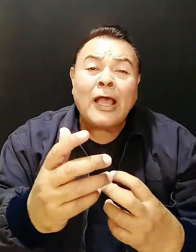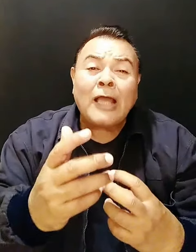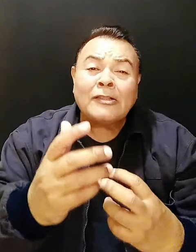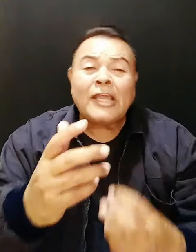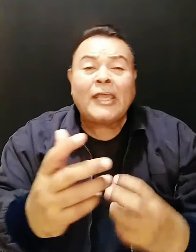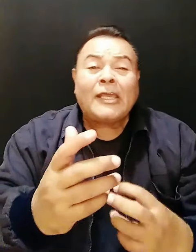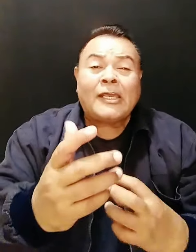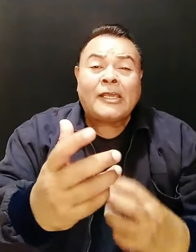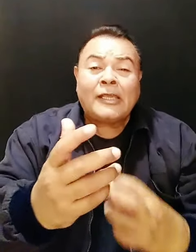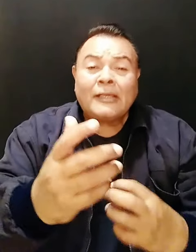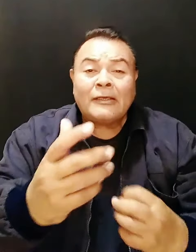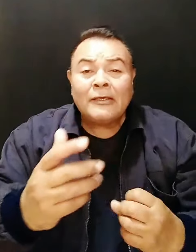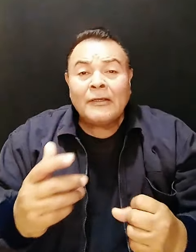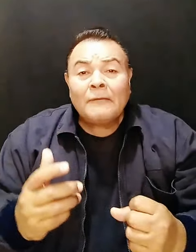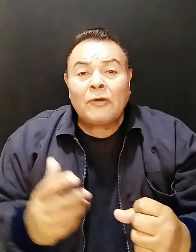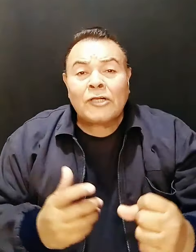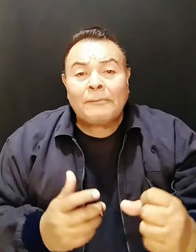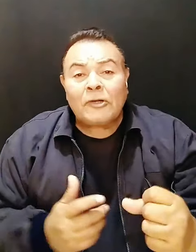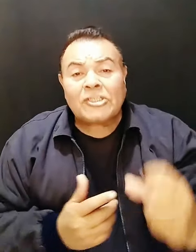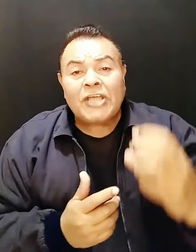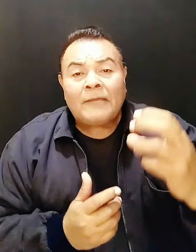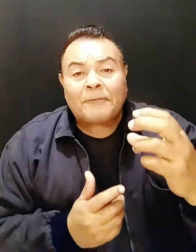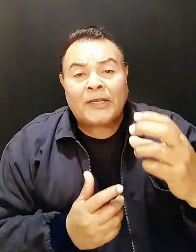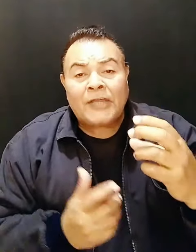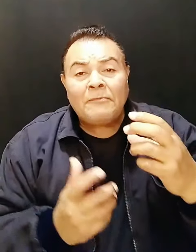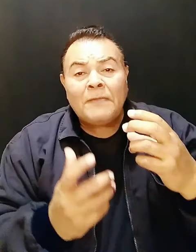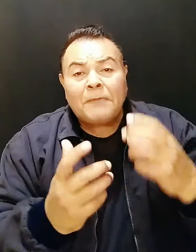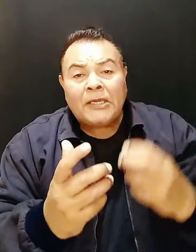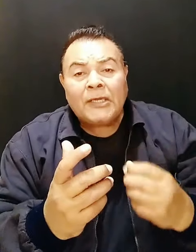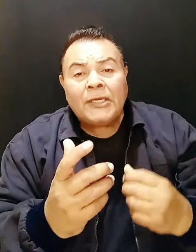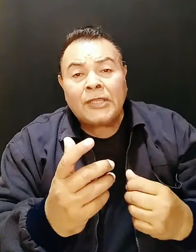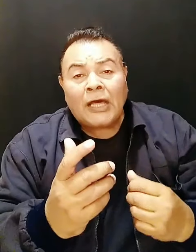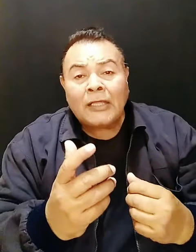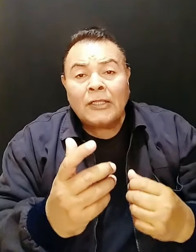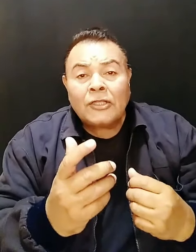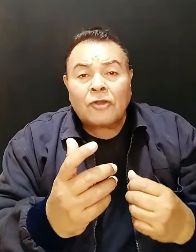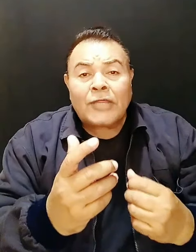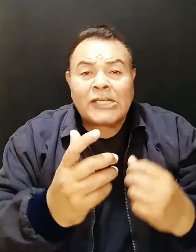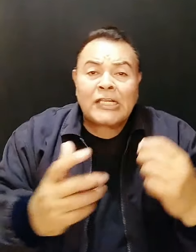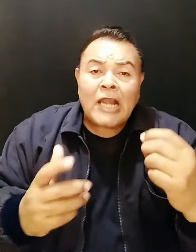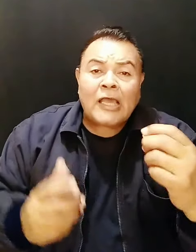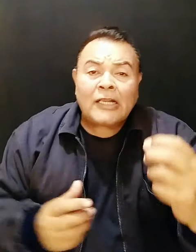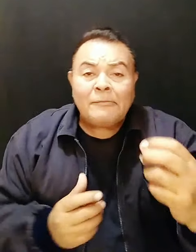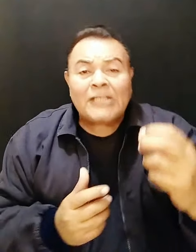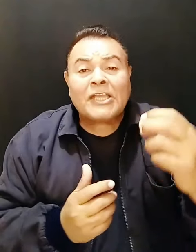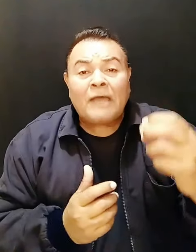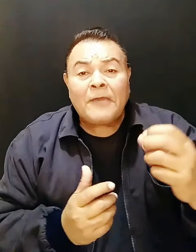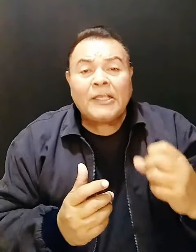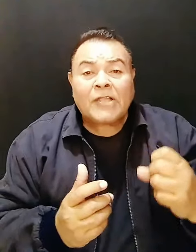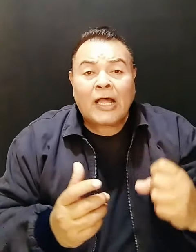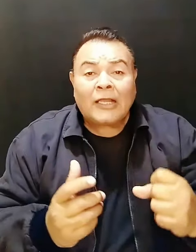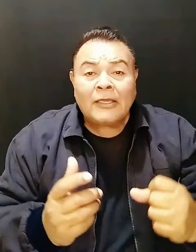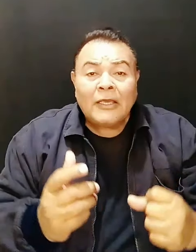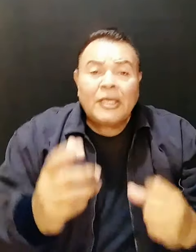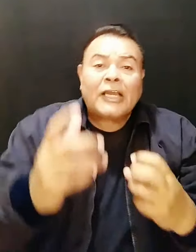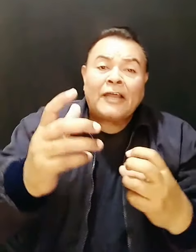enamorarte. Borra por siempre de mi vida todas las lágrimas que habitan, y cada